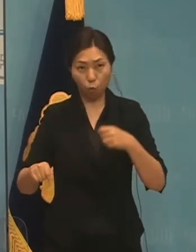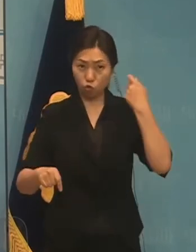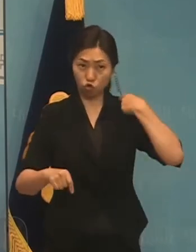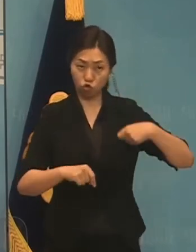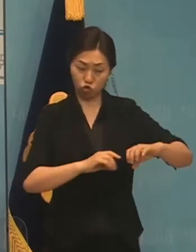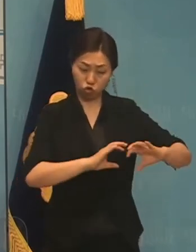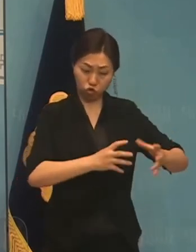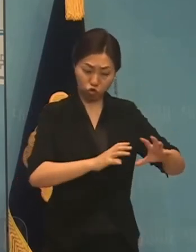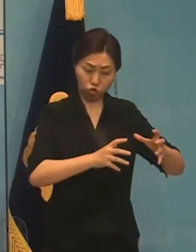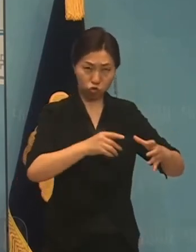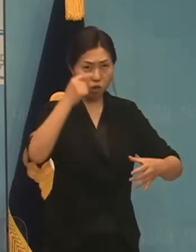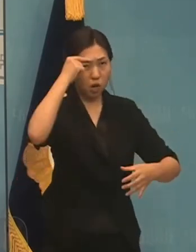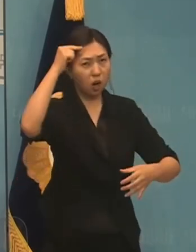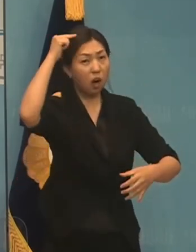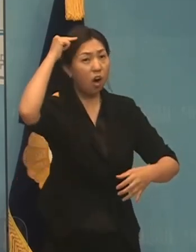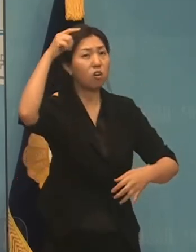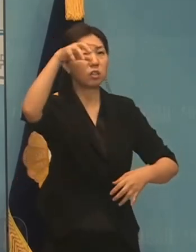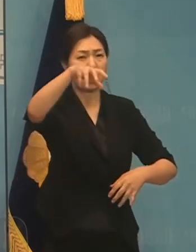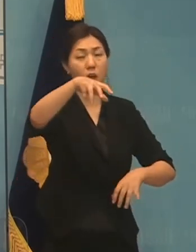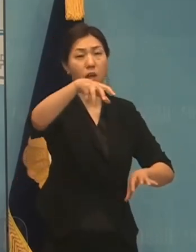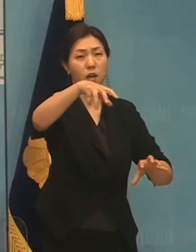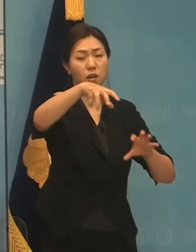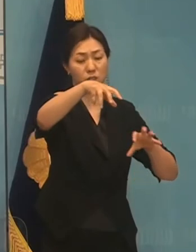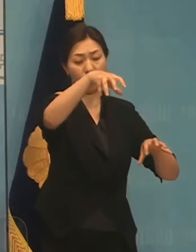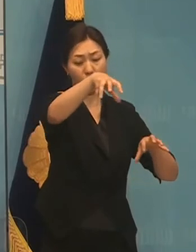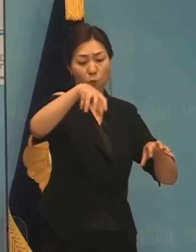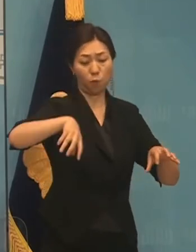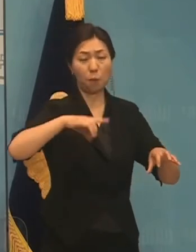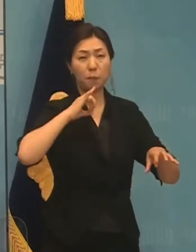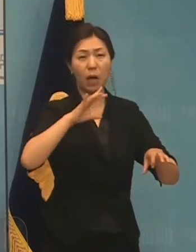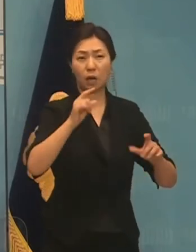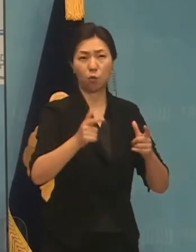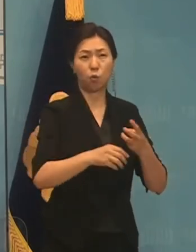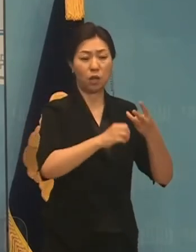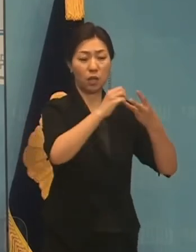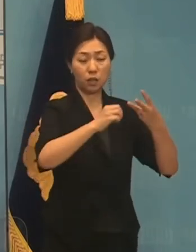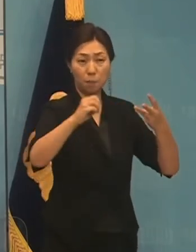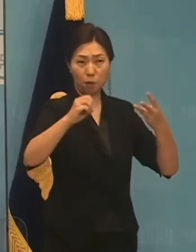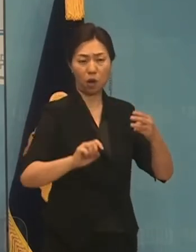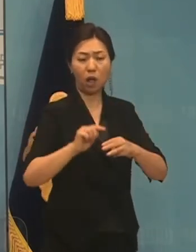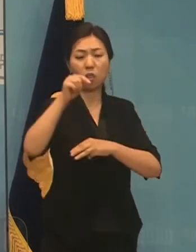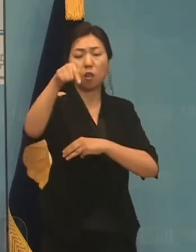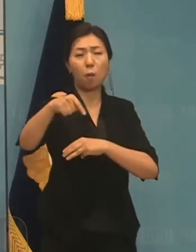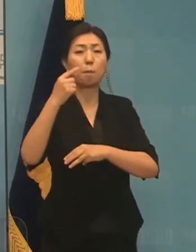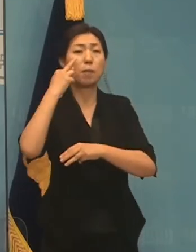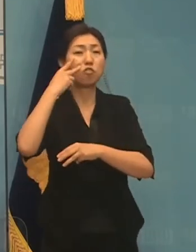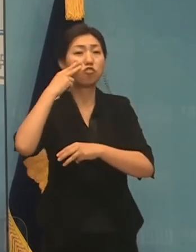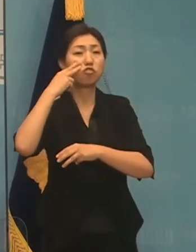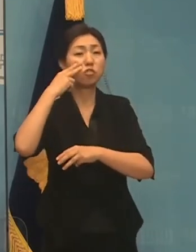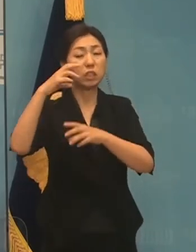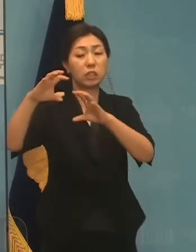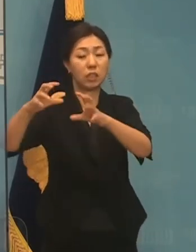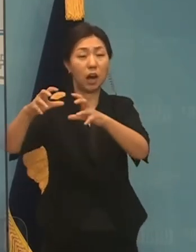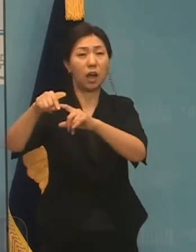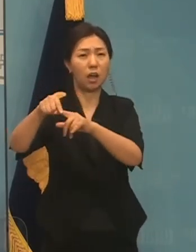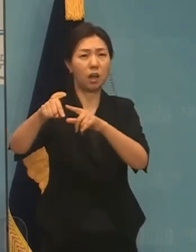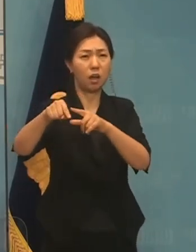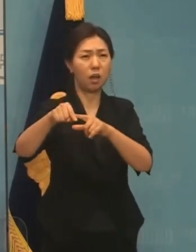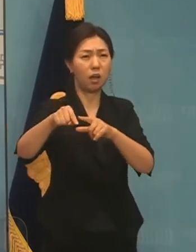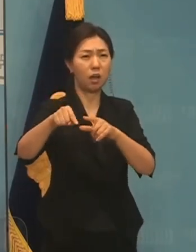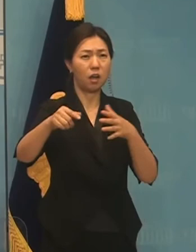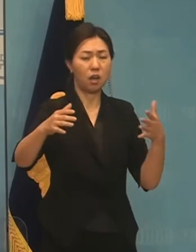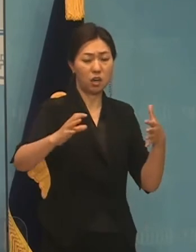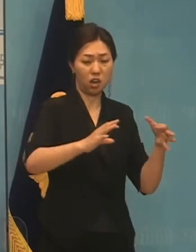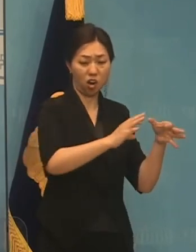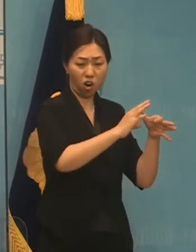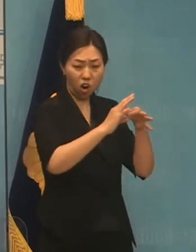중국이나 러시아뿐만 아니라 태평양 건너 미국에까지 북한 미사일 문제는 심각한